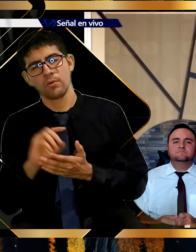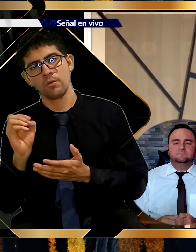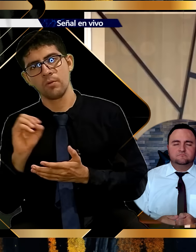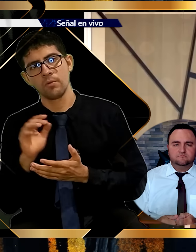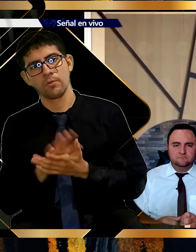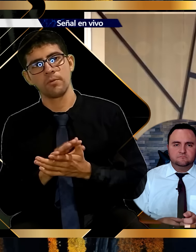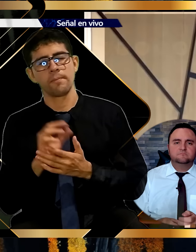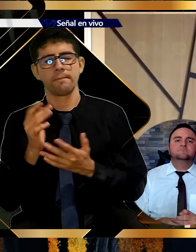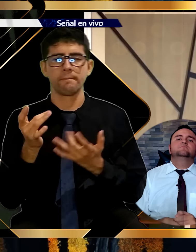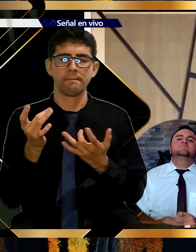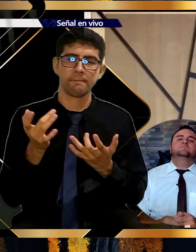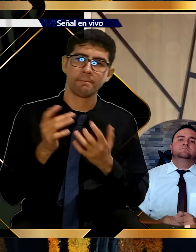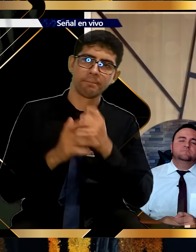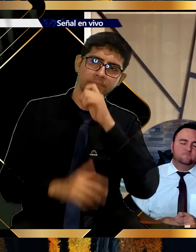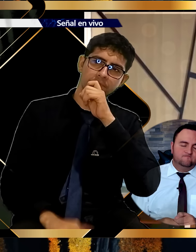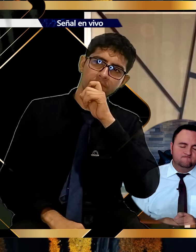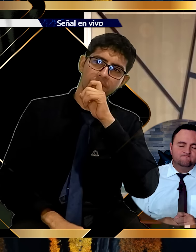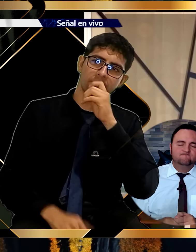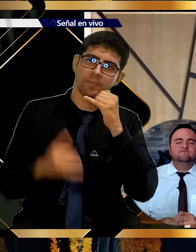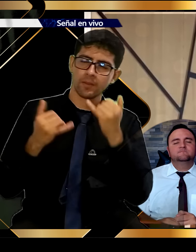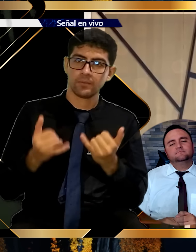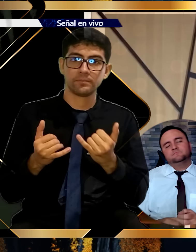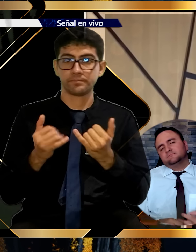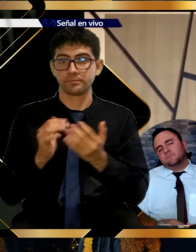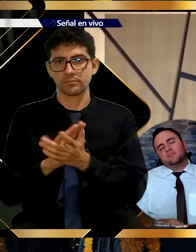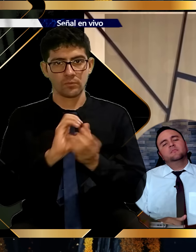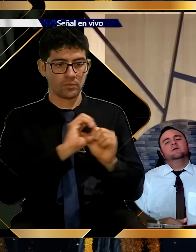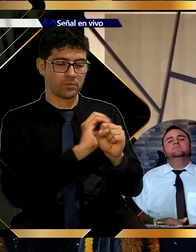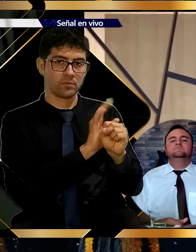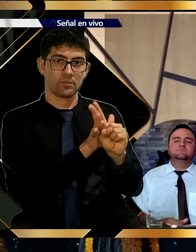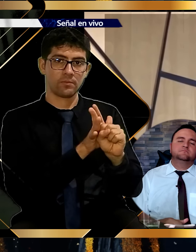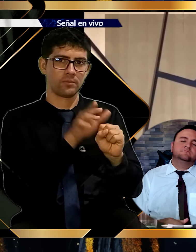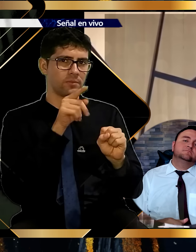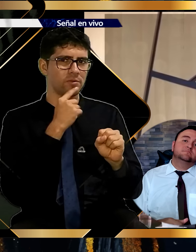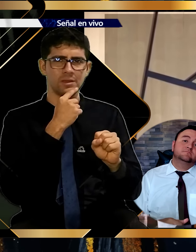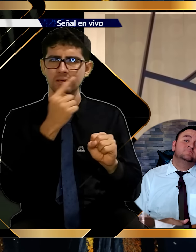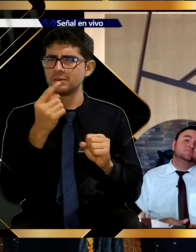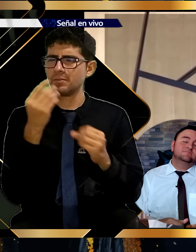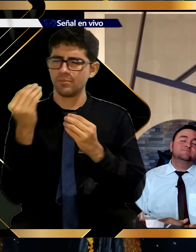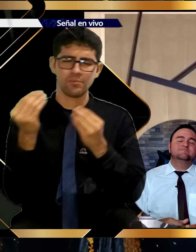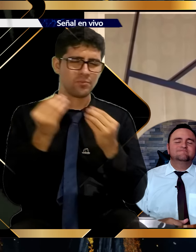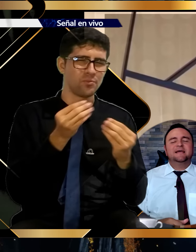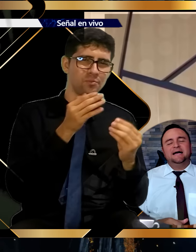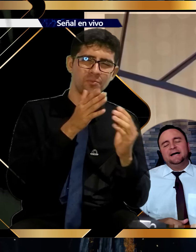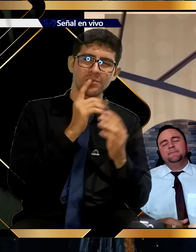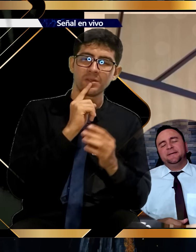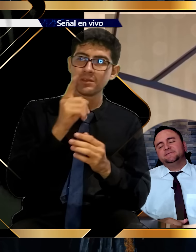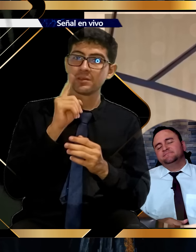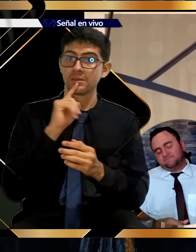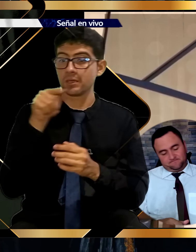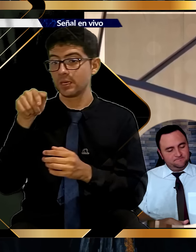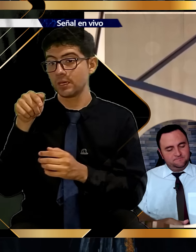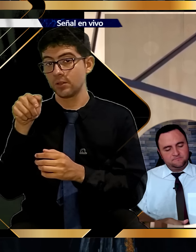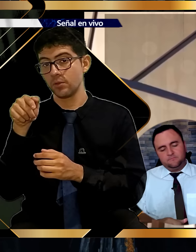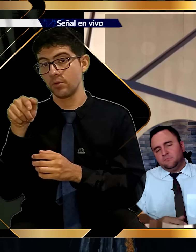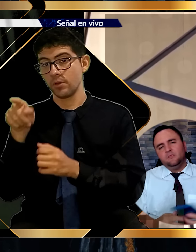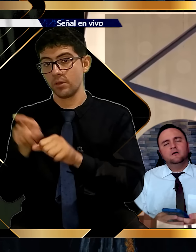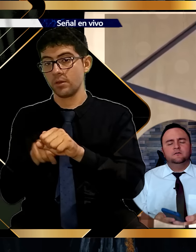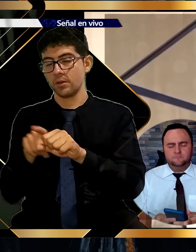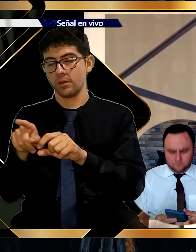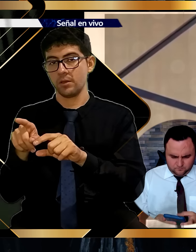favor. Porque ahora con la pandemia dijeron barbaridades por las redes. Y los hermanos la repitieron. Y